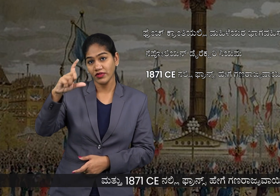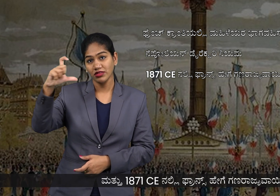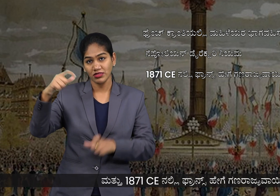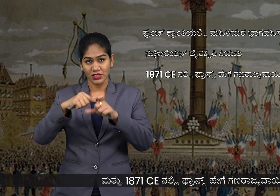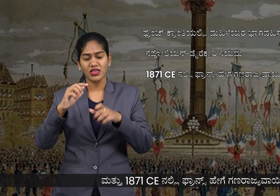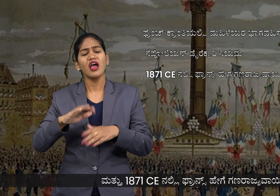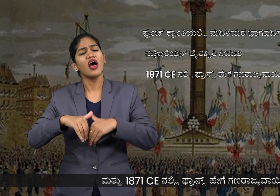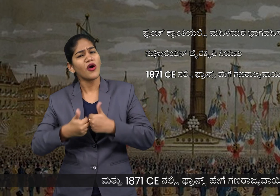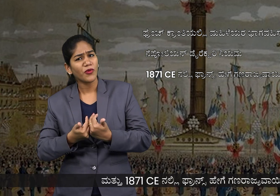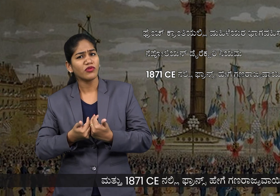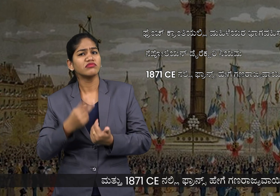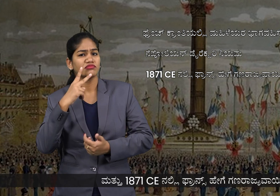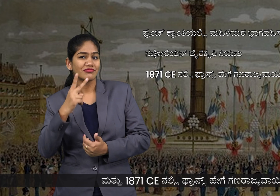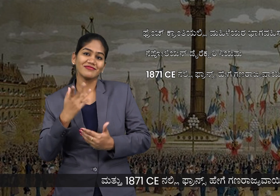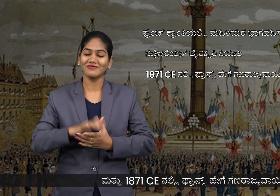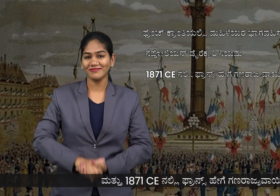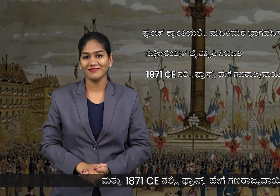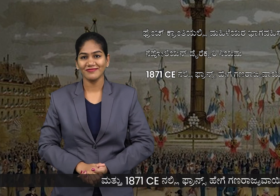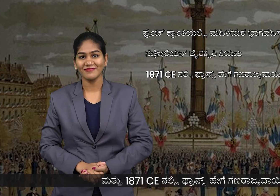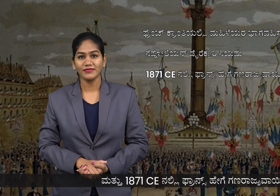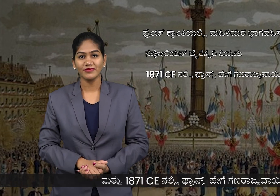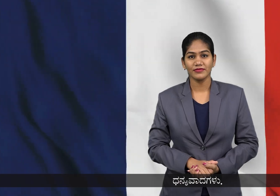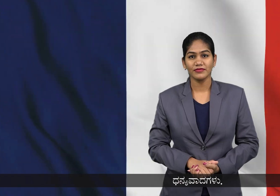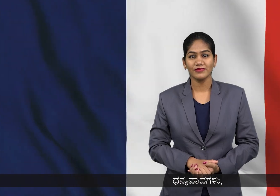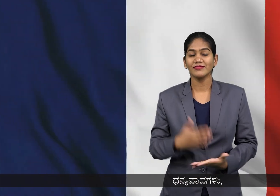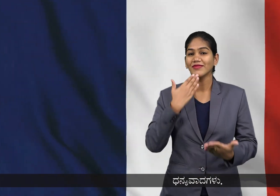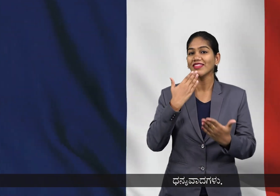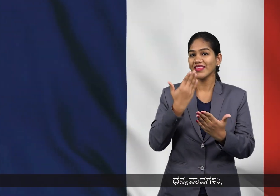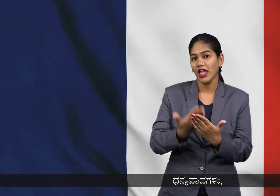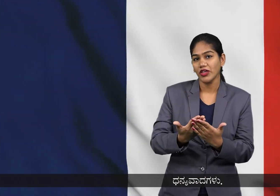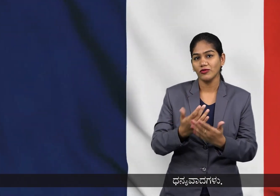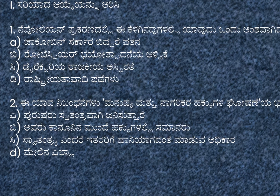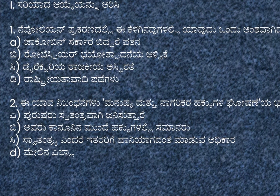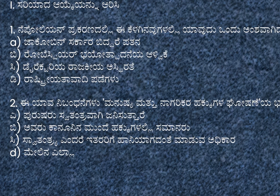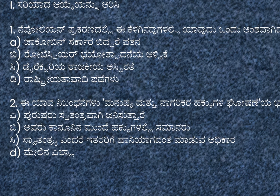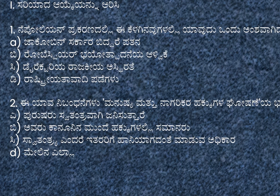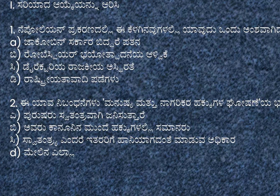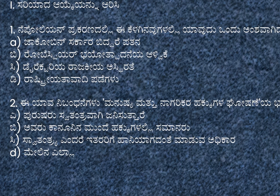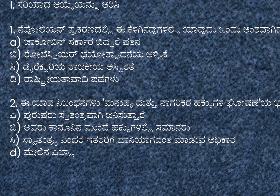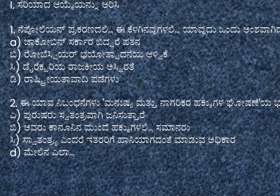ಧನ್ಯವಾದಗಳು.